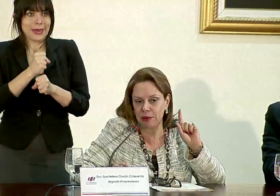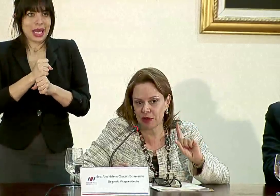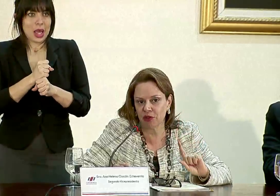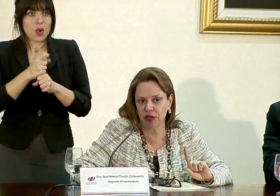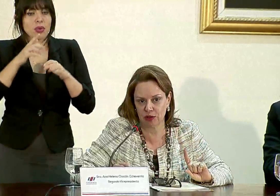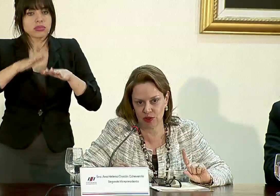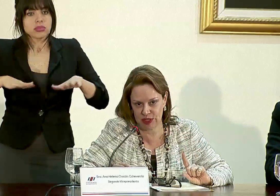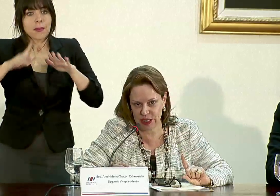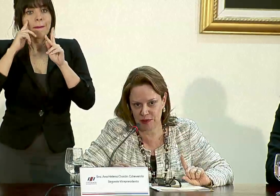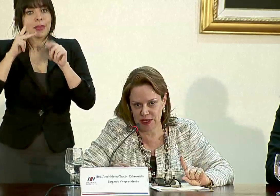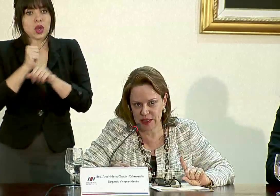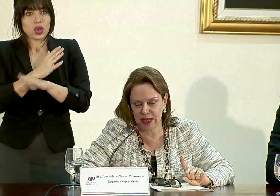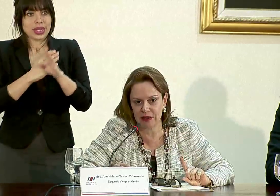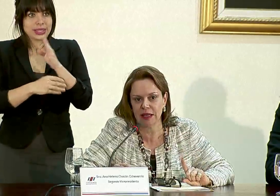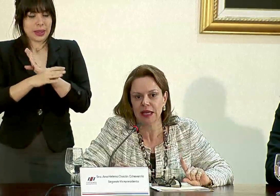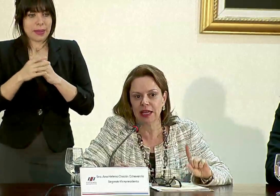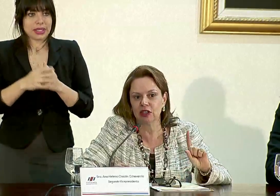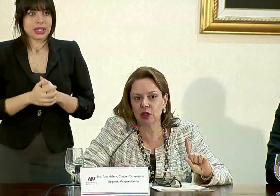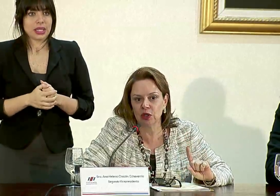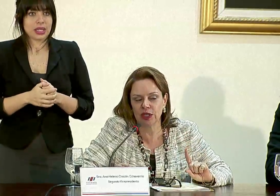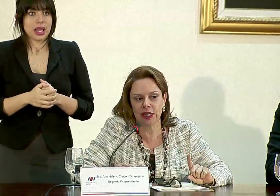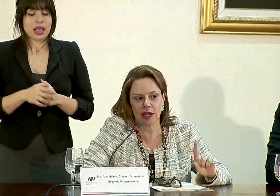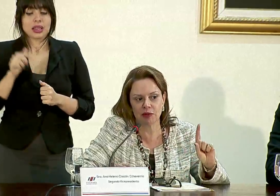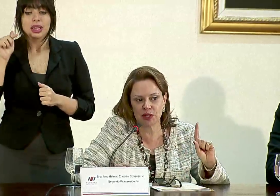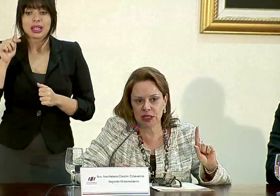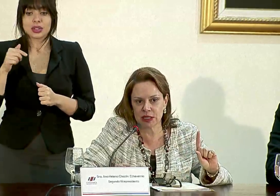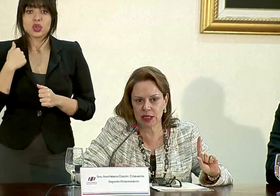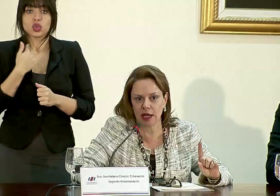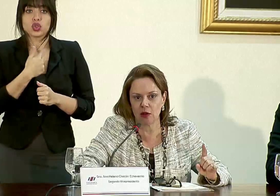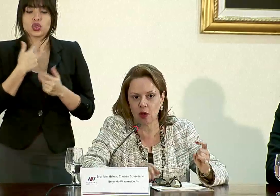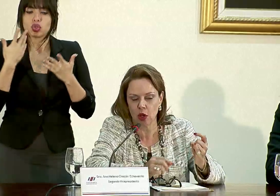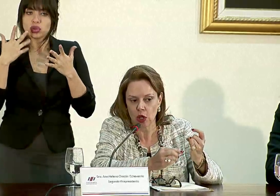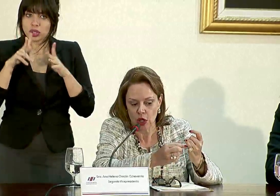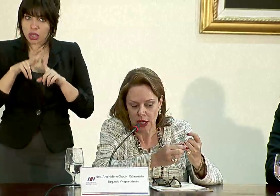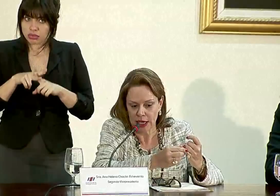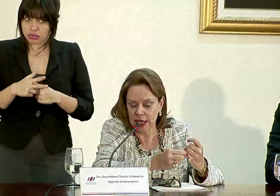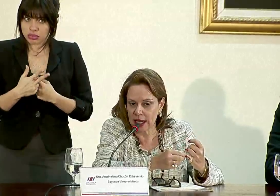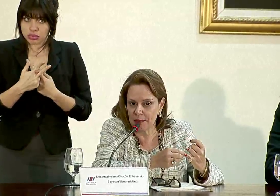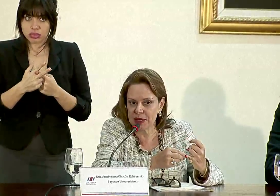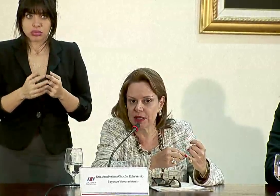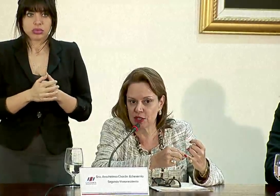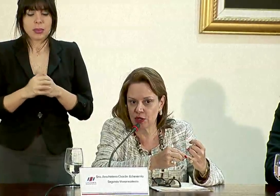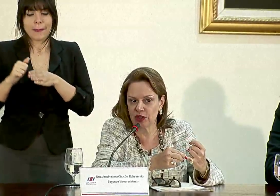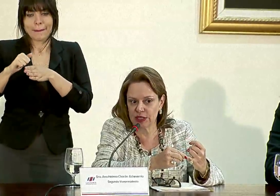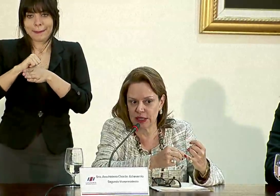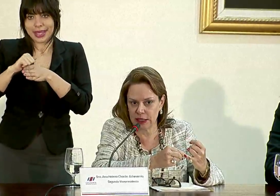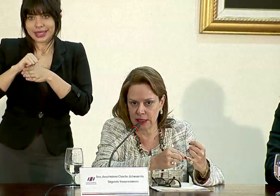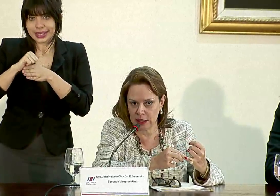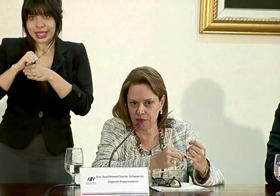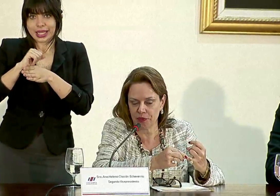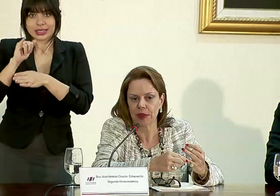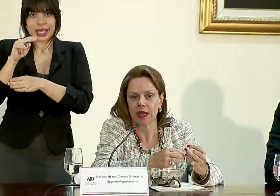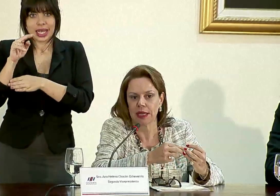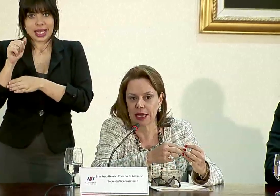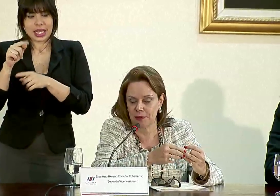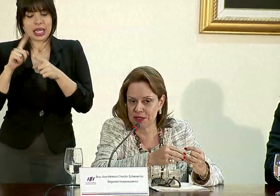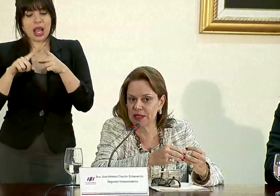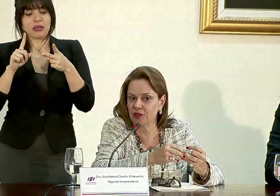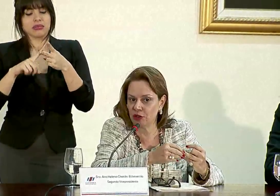para la persona con discapacidad en donde hemos iniciado capacitación desde el INA